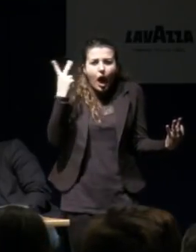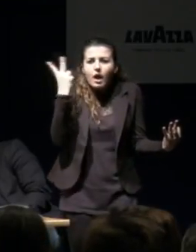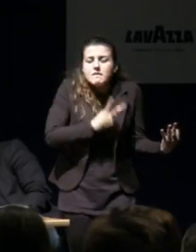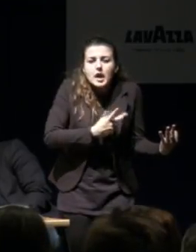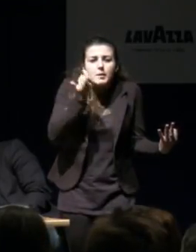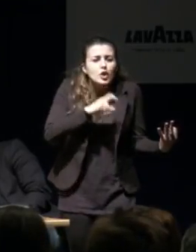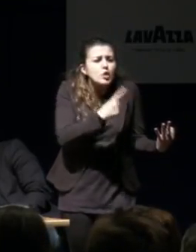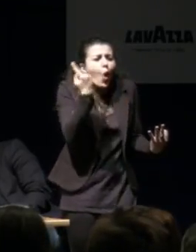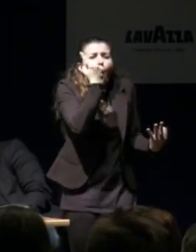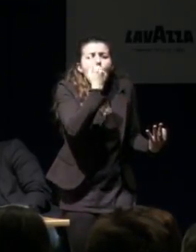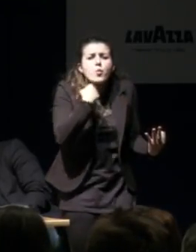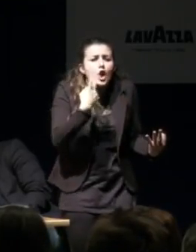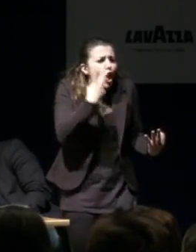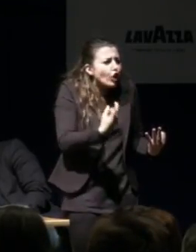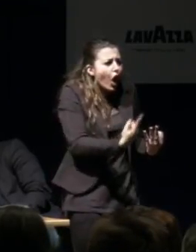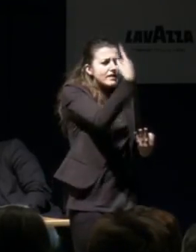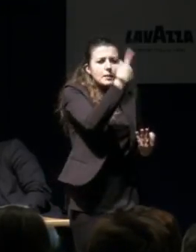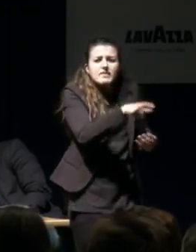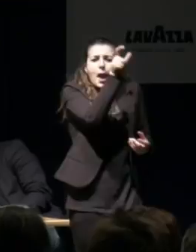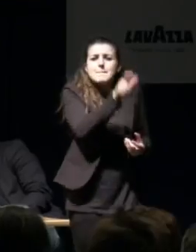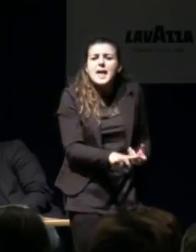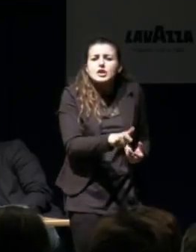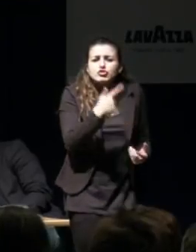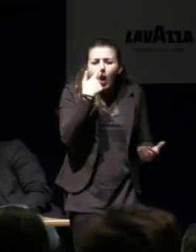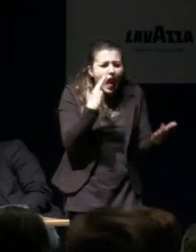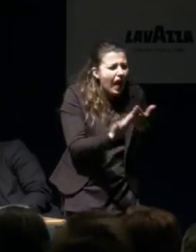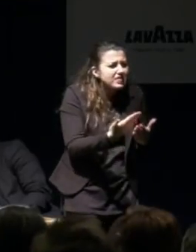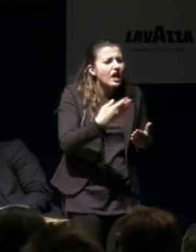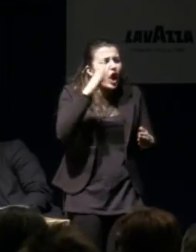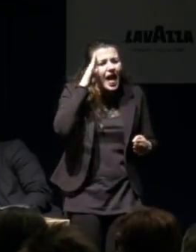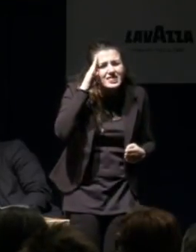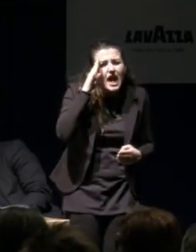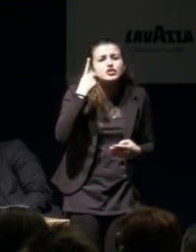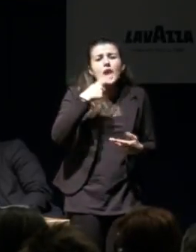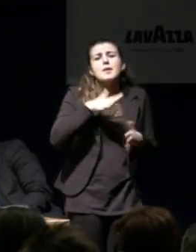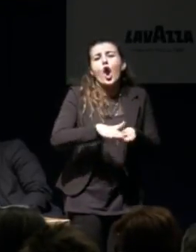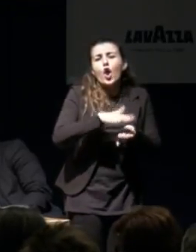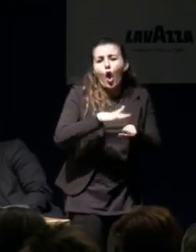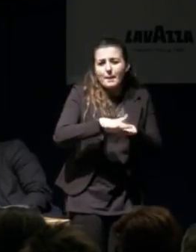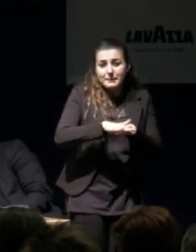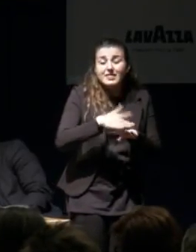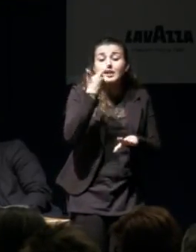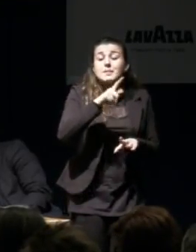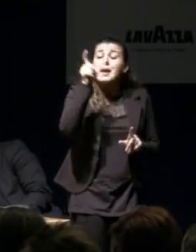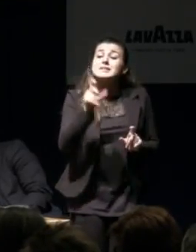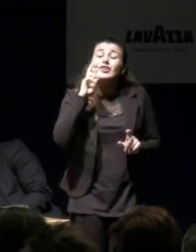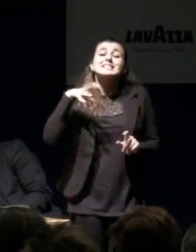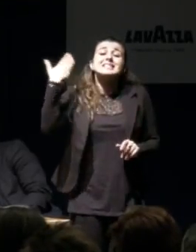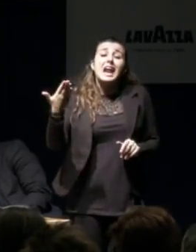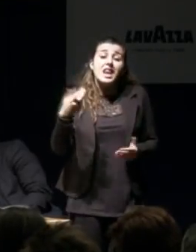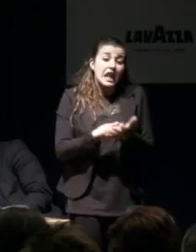solo in lui ho trovato questa attenzione e questa competenza per questo dico per lo straniero era